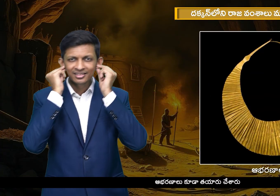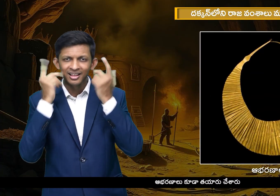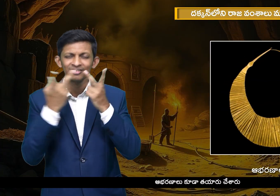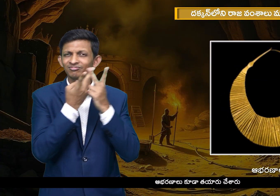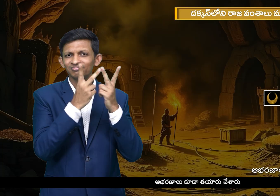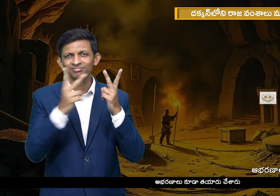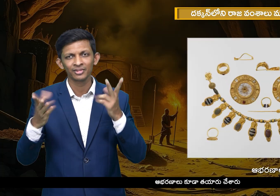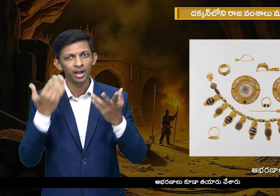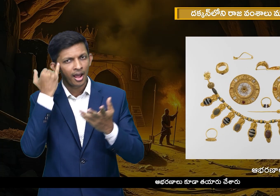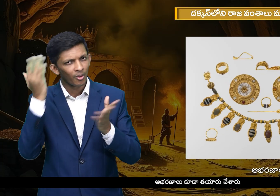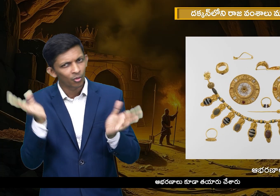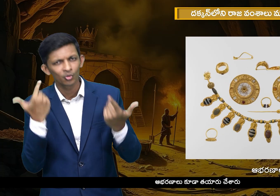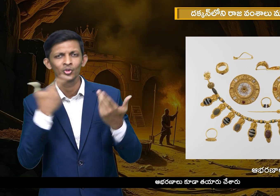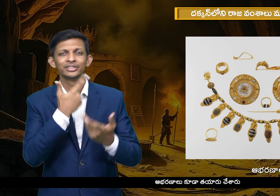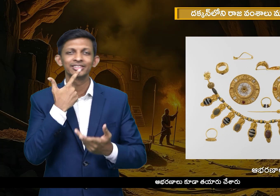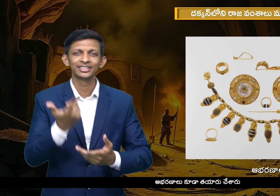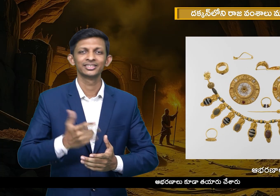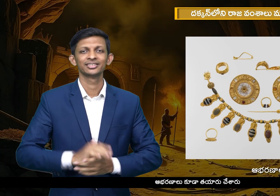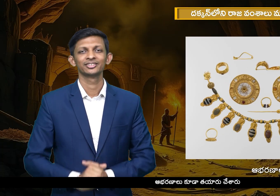ఆభరణాలు కూడా తయారు చేశారు.